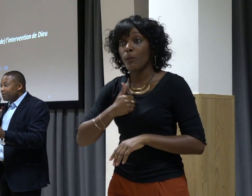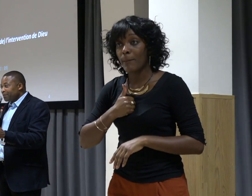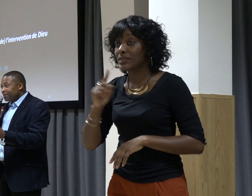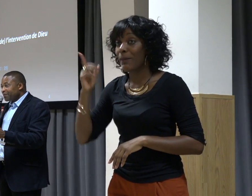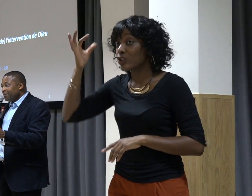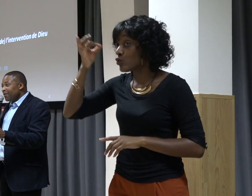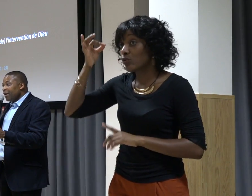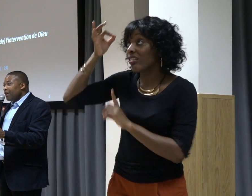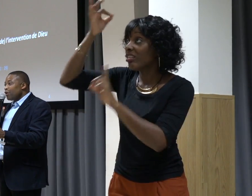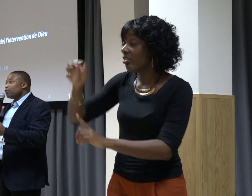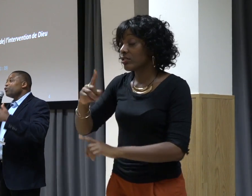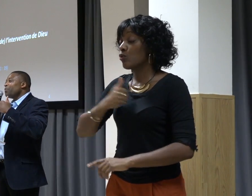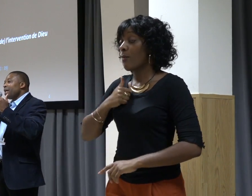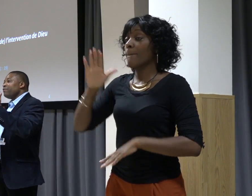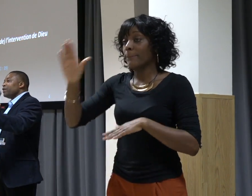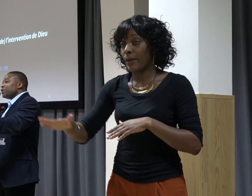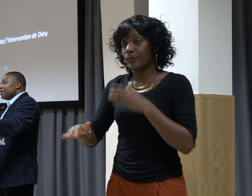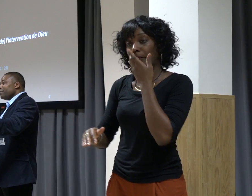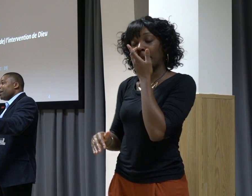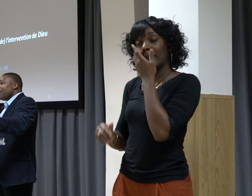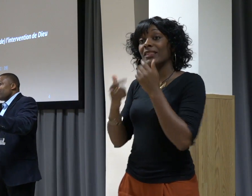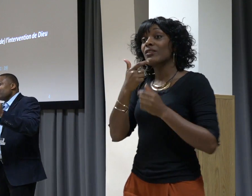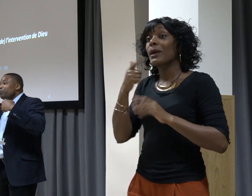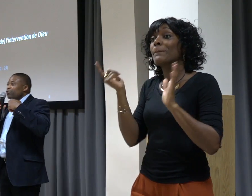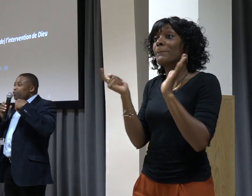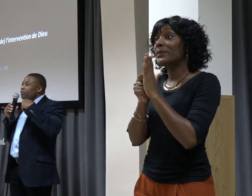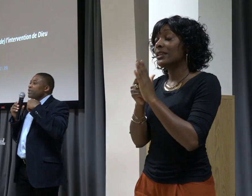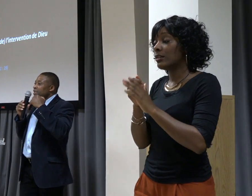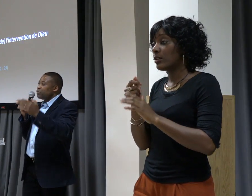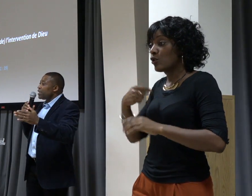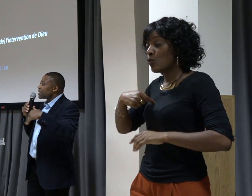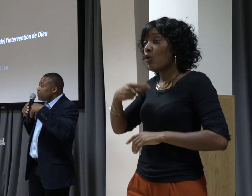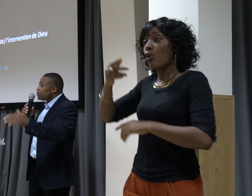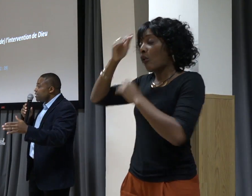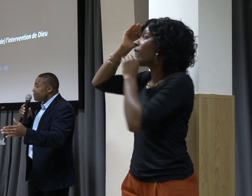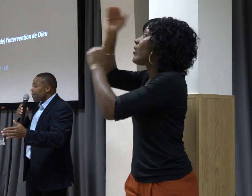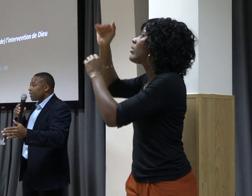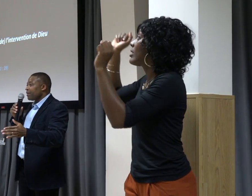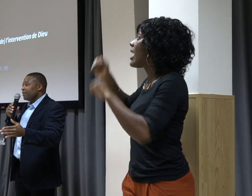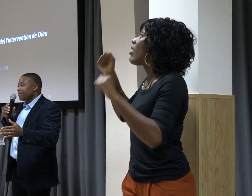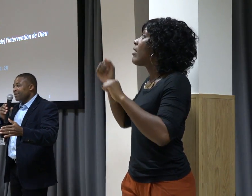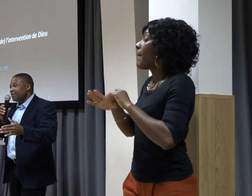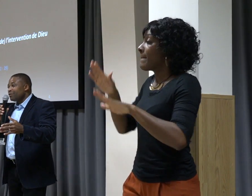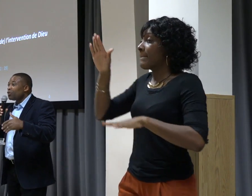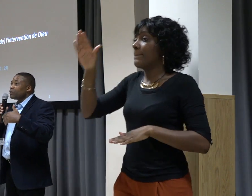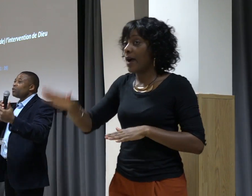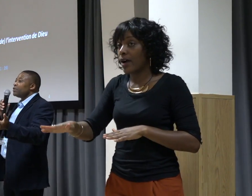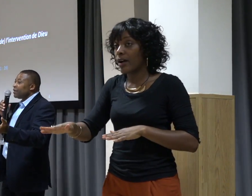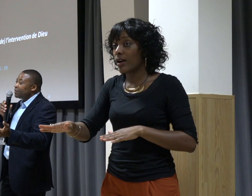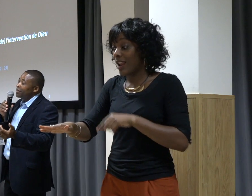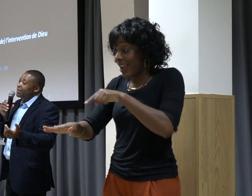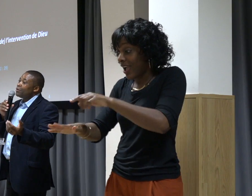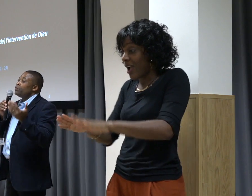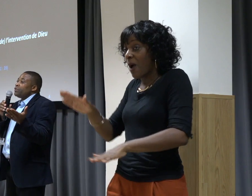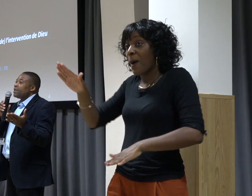pas, lorsque ce pas est franchi, lorsque nous faisons confiance à Dieu dans ce qu'il nous dit, nous rentrons